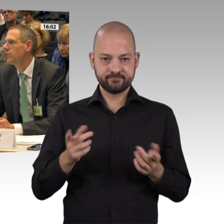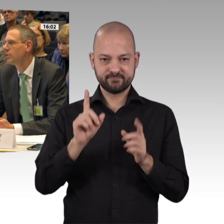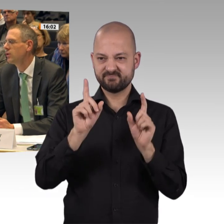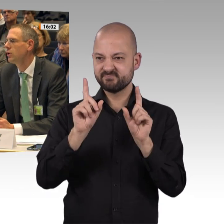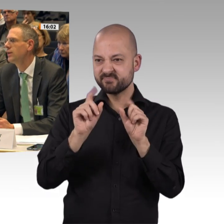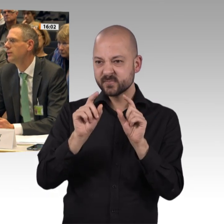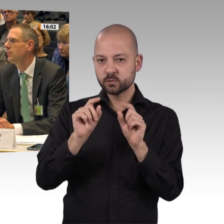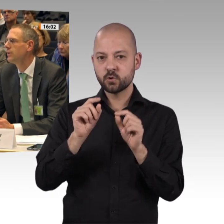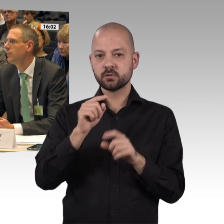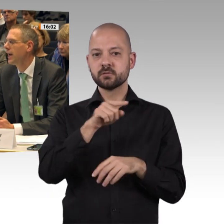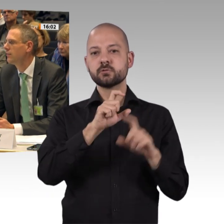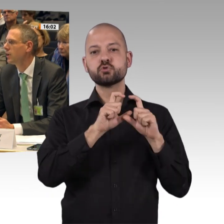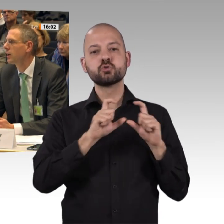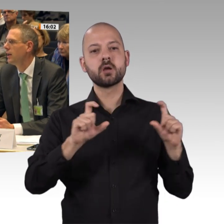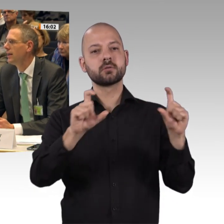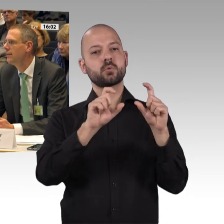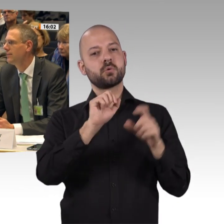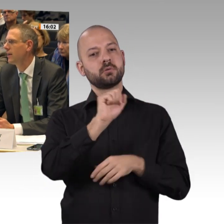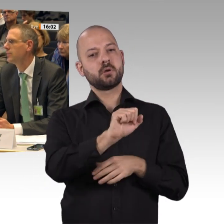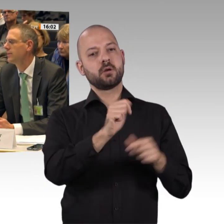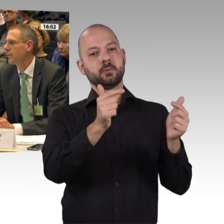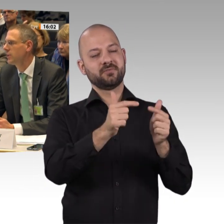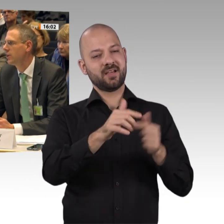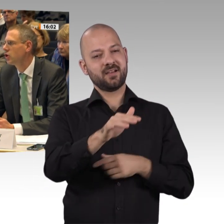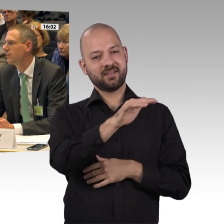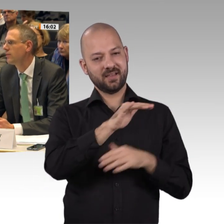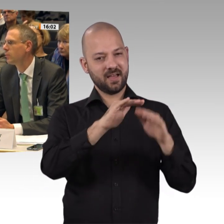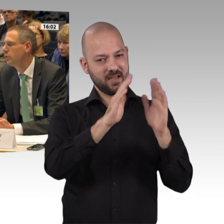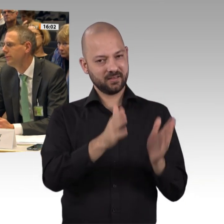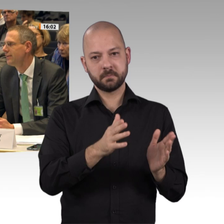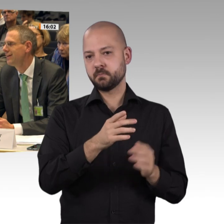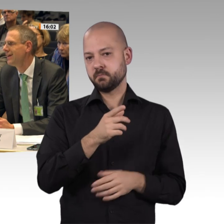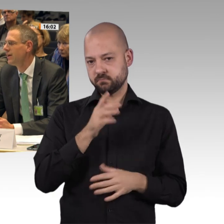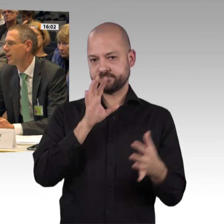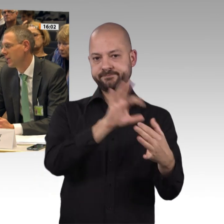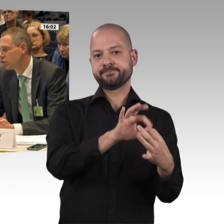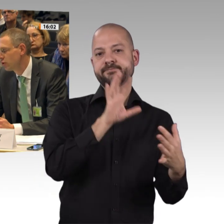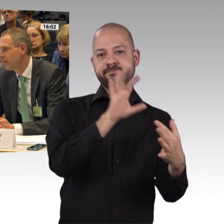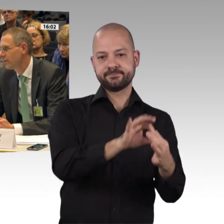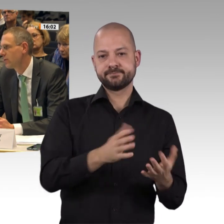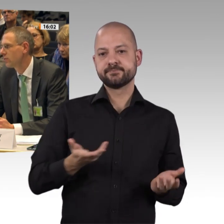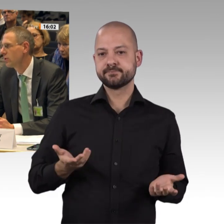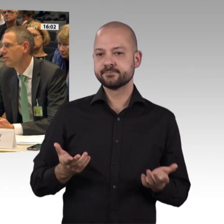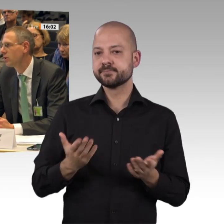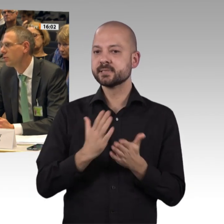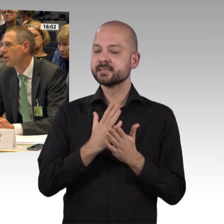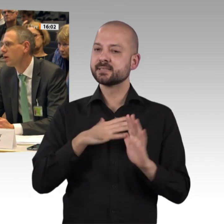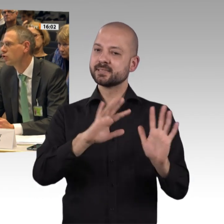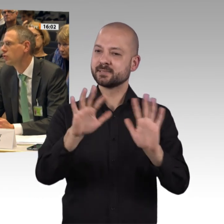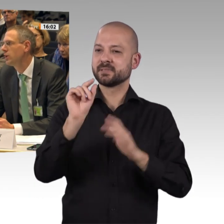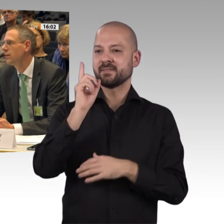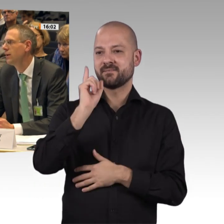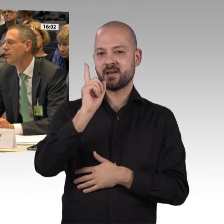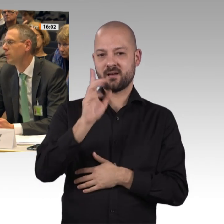wir vor den Wirkungen, die damit einfach insgesamt gesamtgesellschaftlich verbunden sind. Man kann ein Stück weit solche Wirkungen